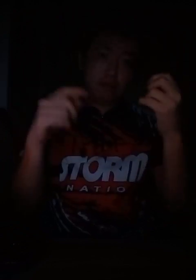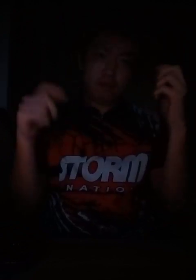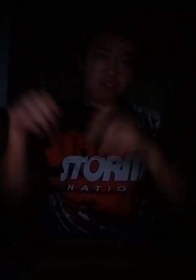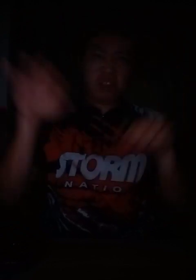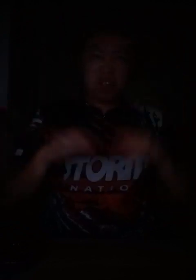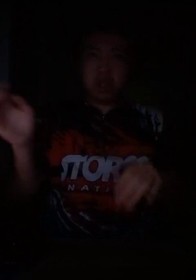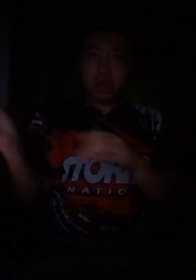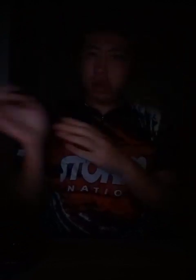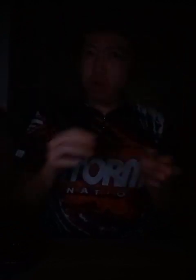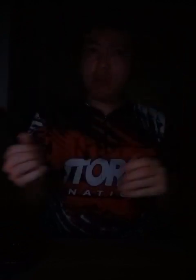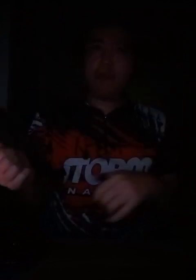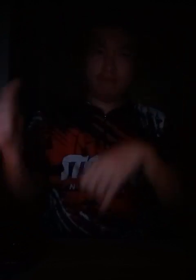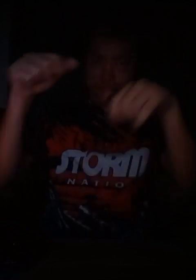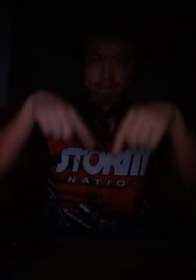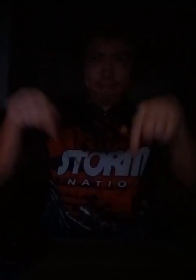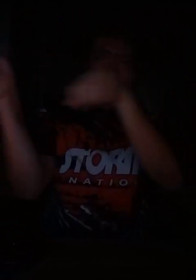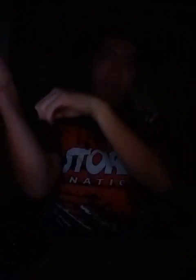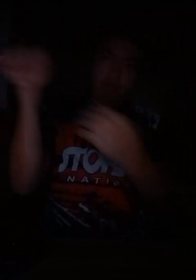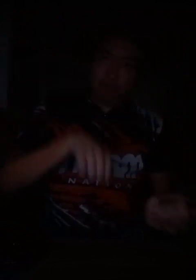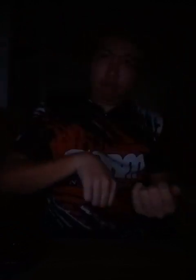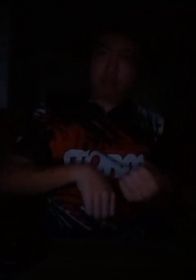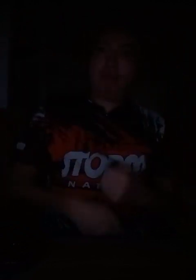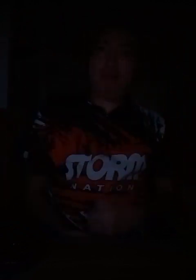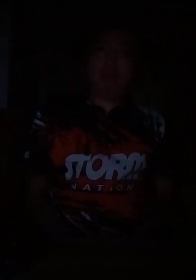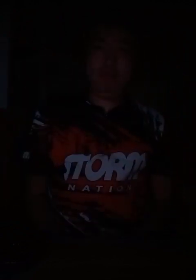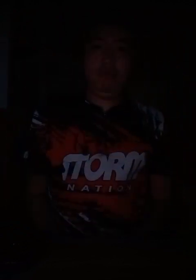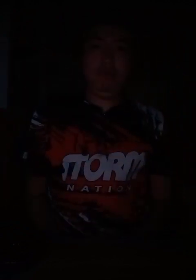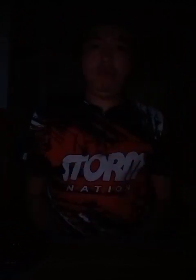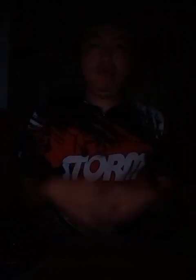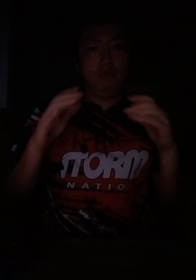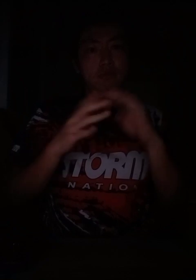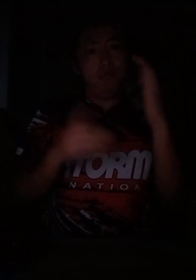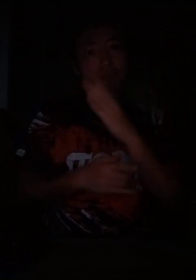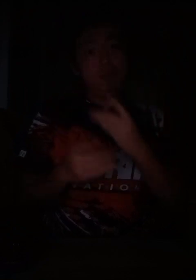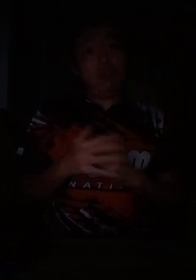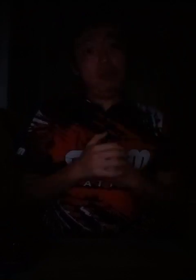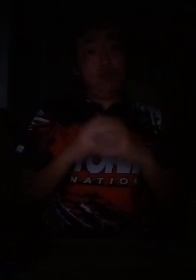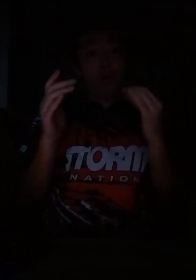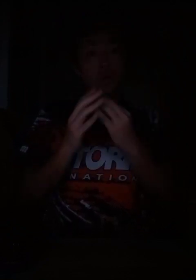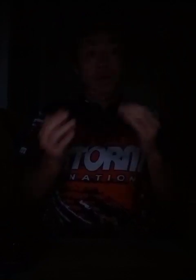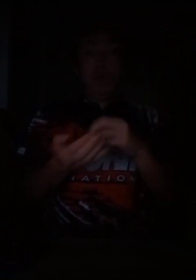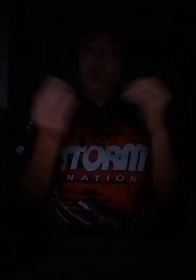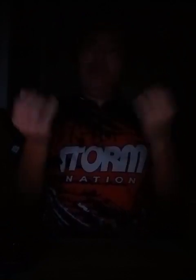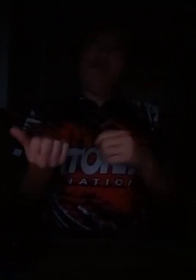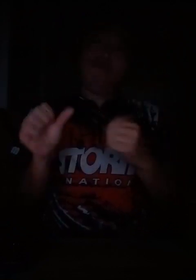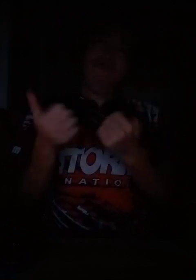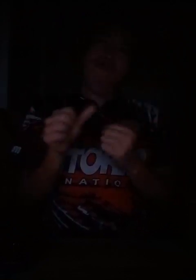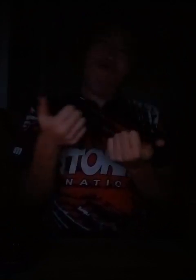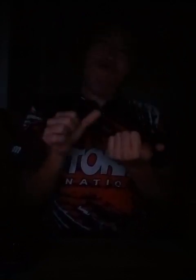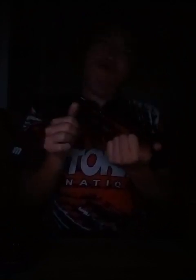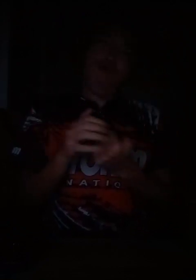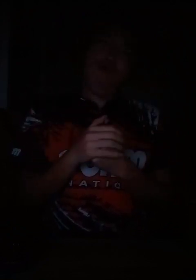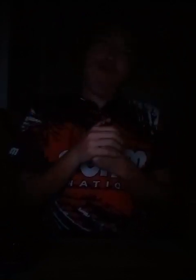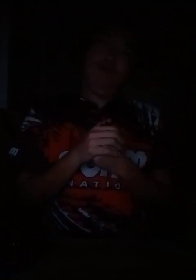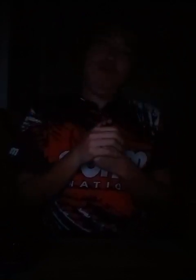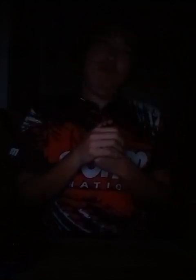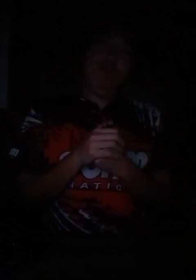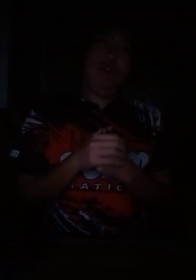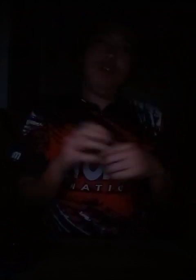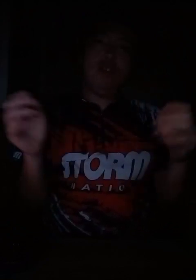헛디뎌 틈새로 추락하고 말았습니다. 지하 5층으로 떨어진 A씨는 안타깝게도 숨졌습니다. 입주민들은